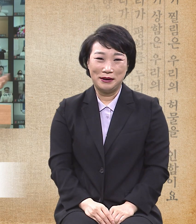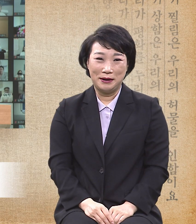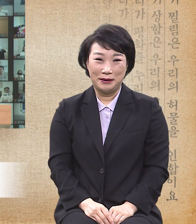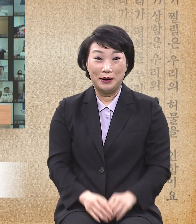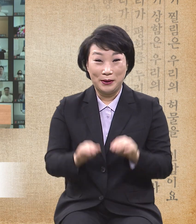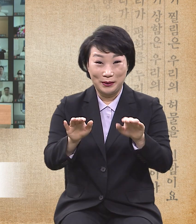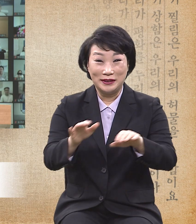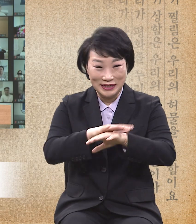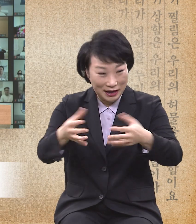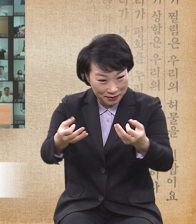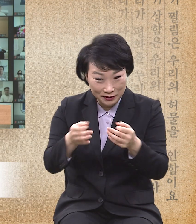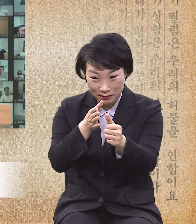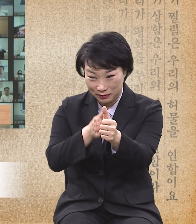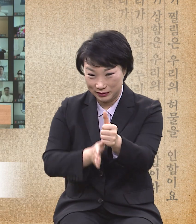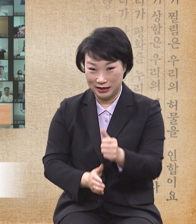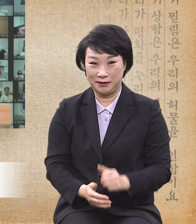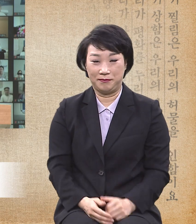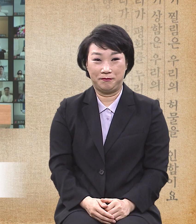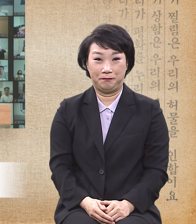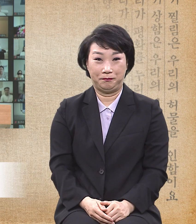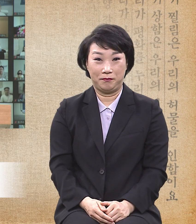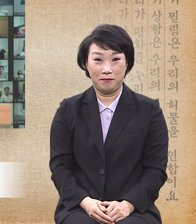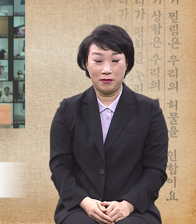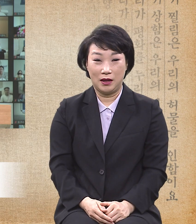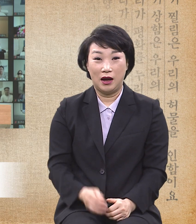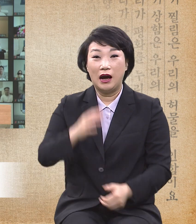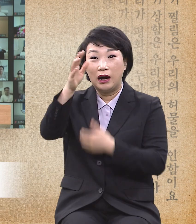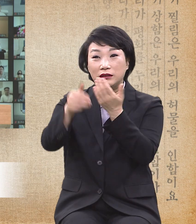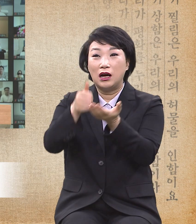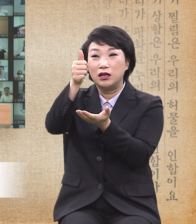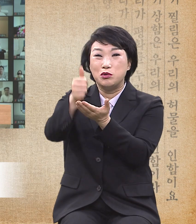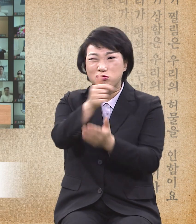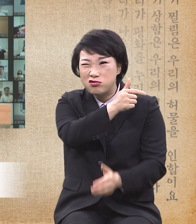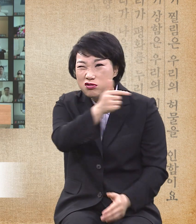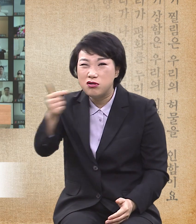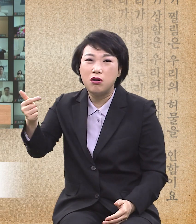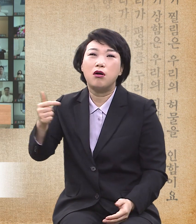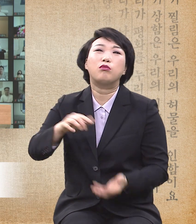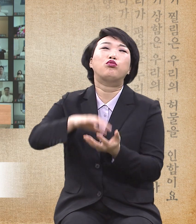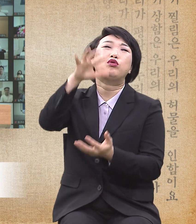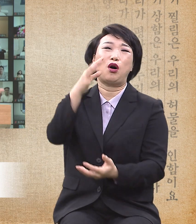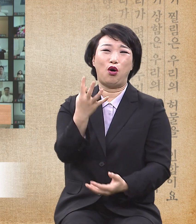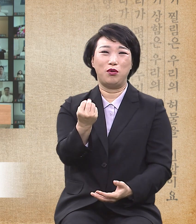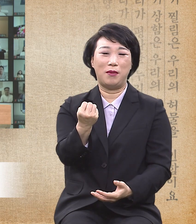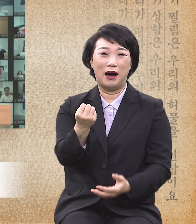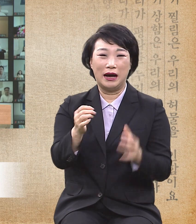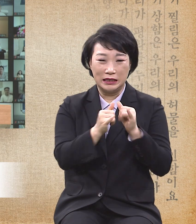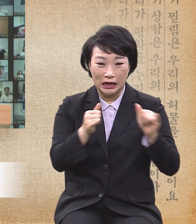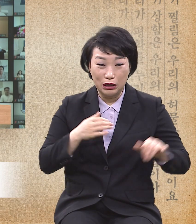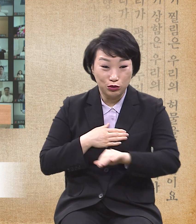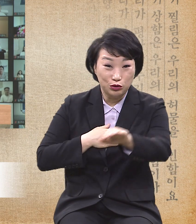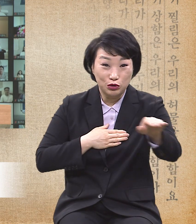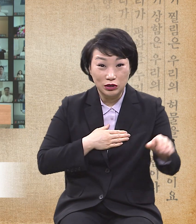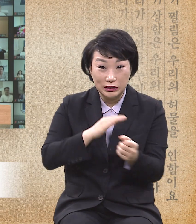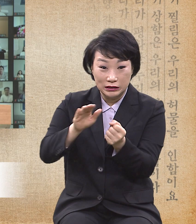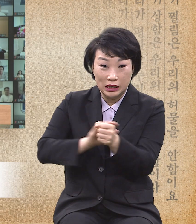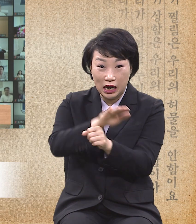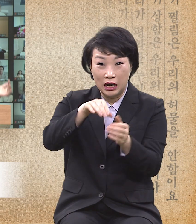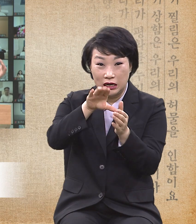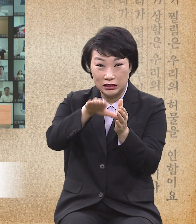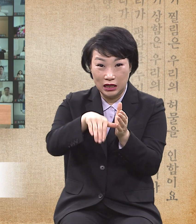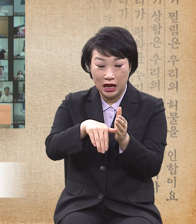잘 들으시기 바랍니다. 하나님은 얼마나 크시냐. 우리 인간을